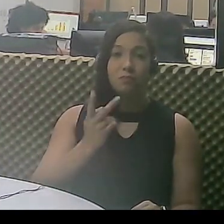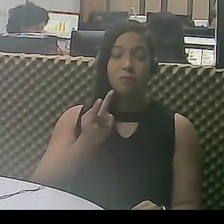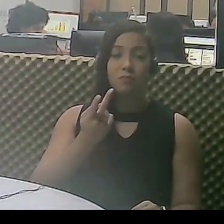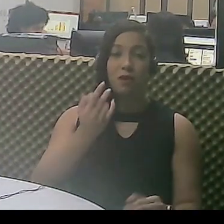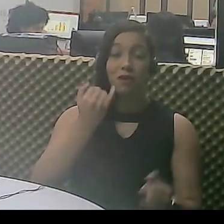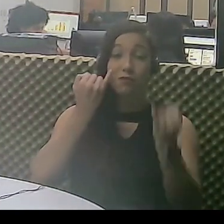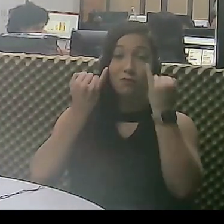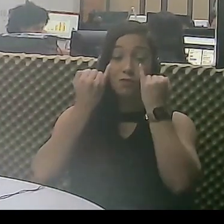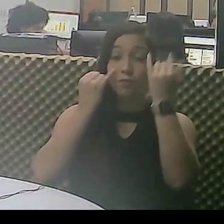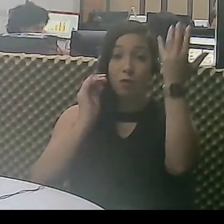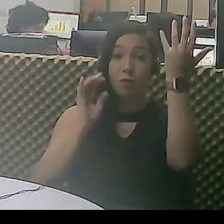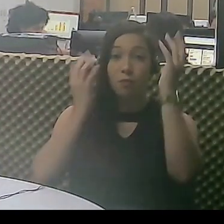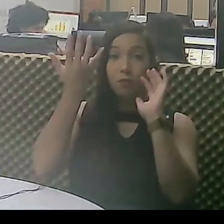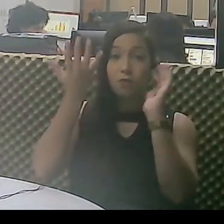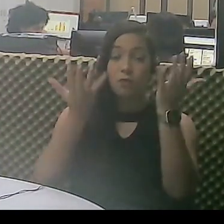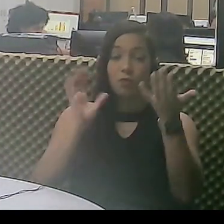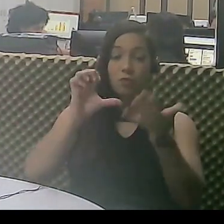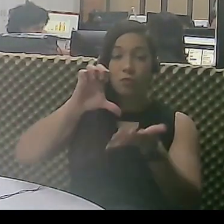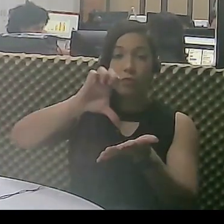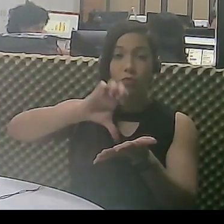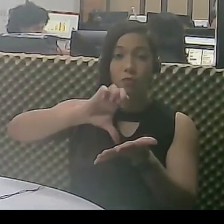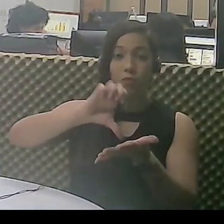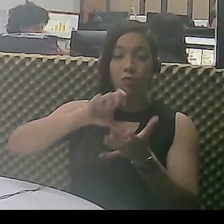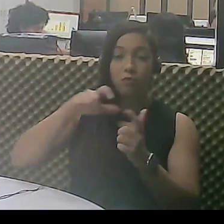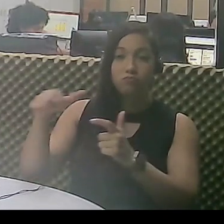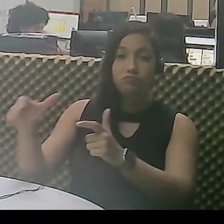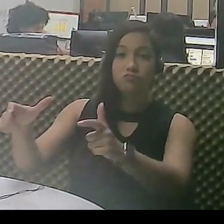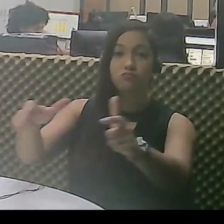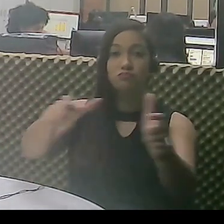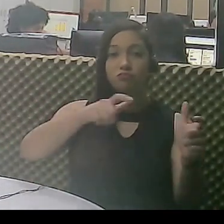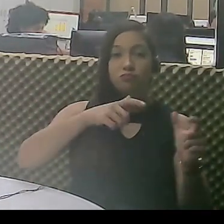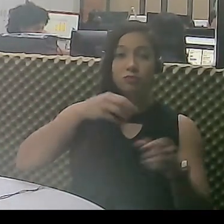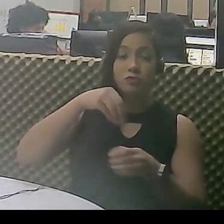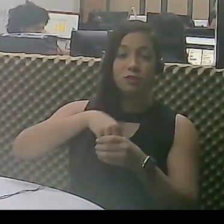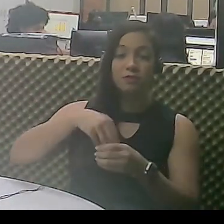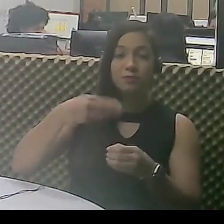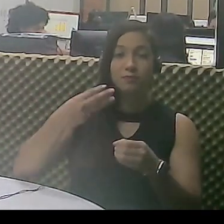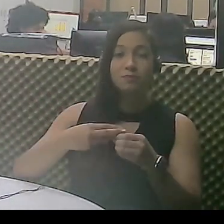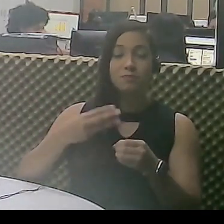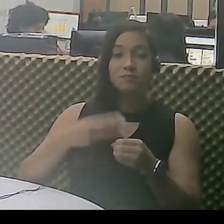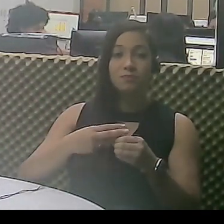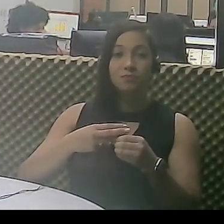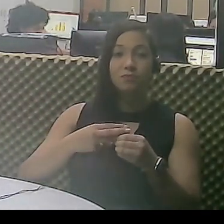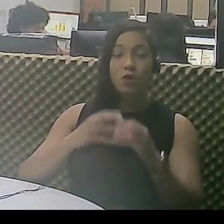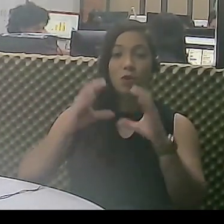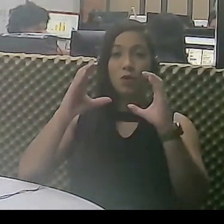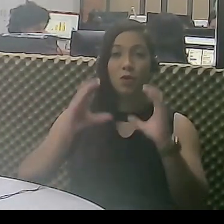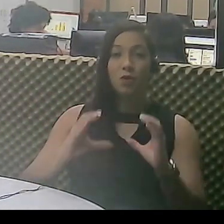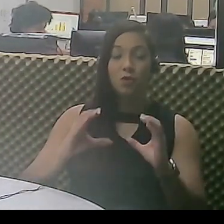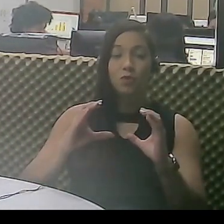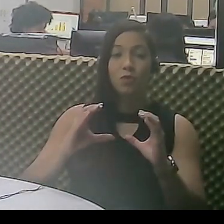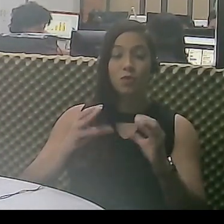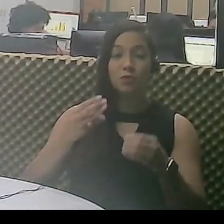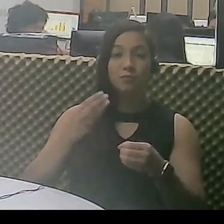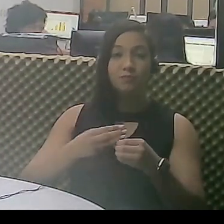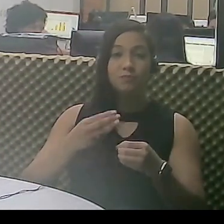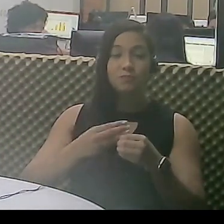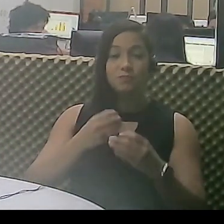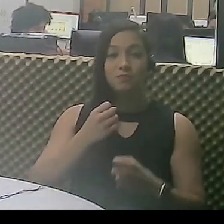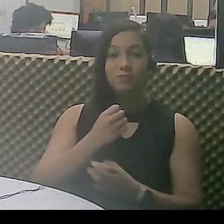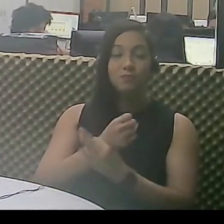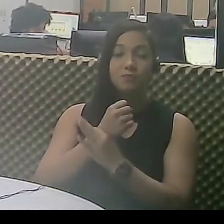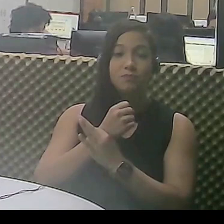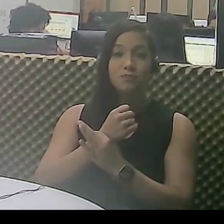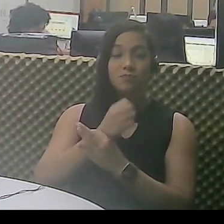das estações meteorológicas distribuídas pelo município e coletadas pela Coordenadoria Municipal de Proteção